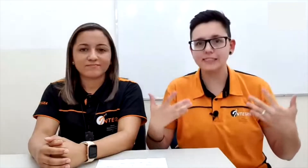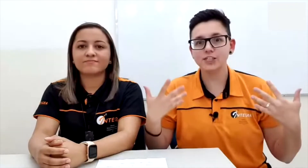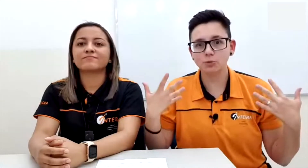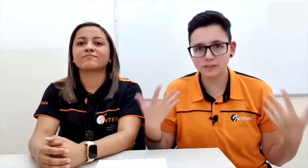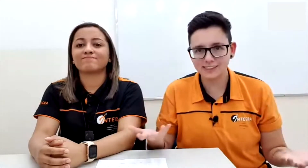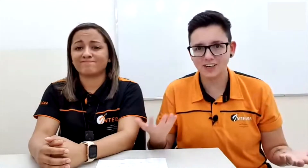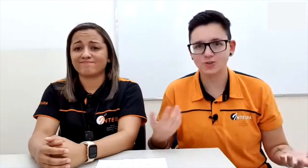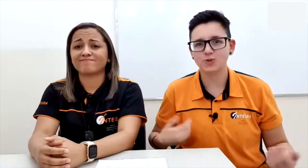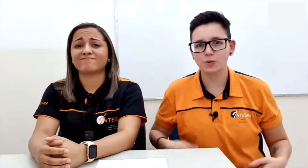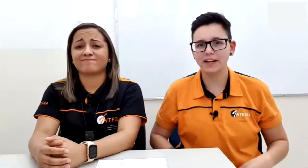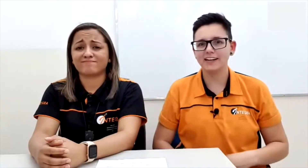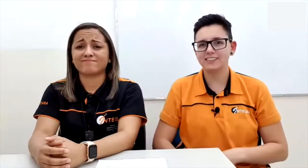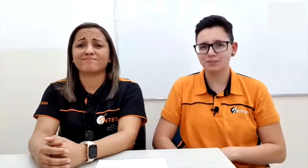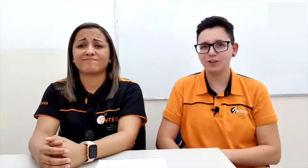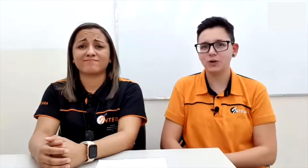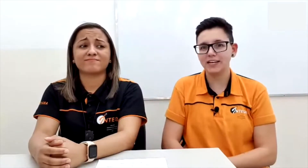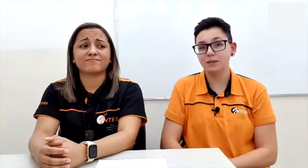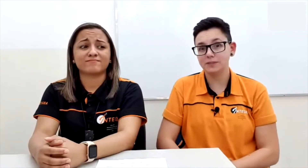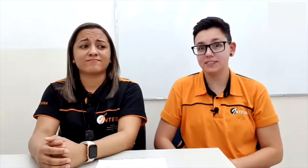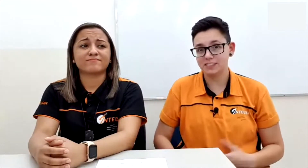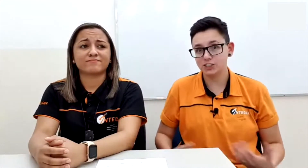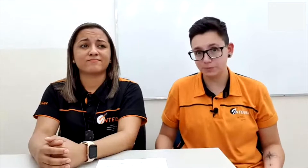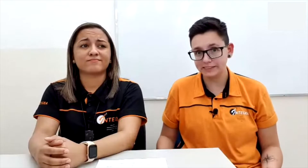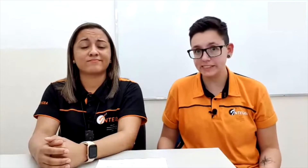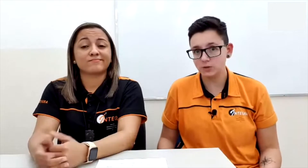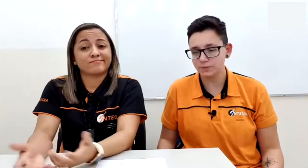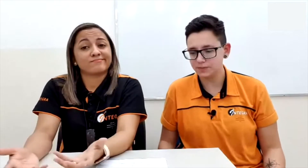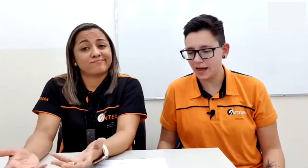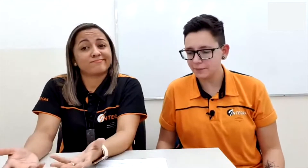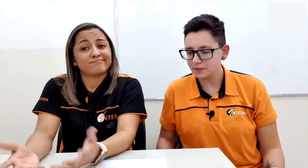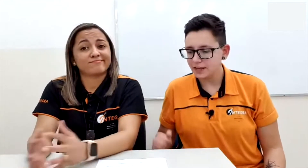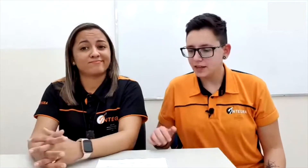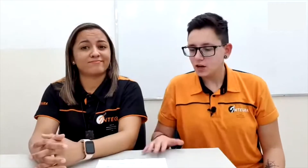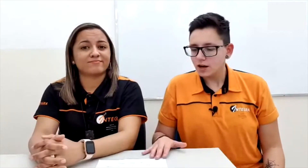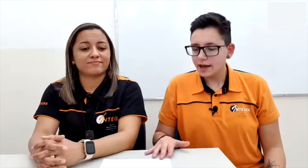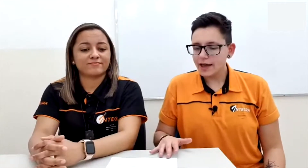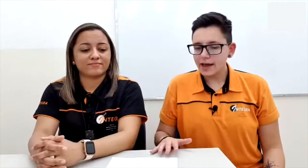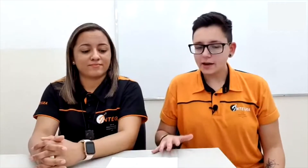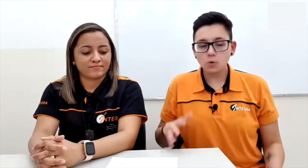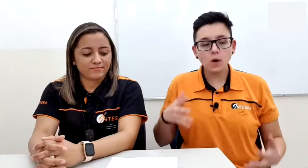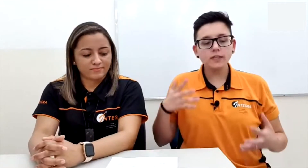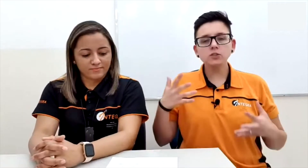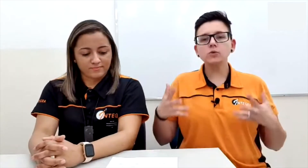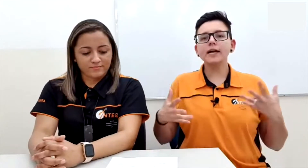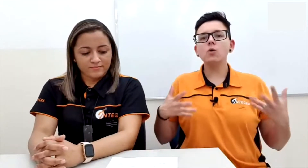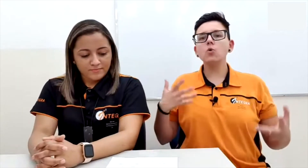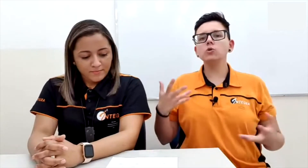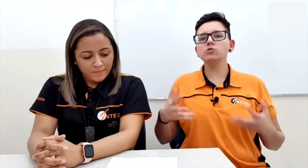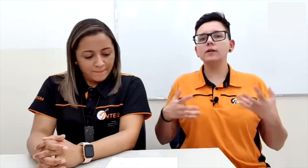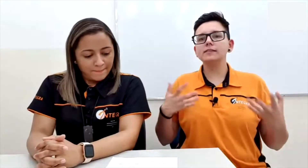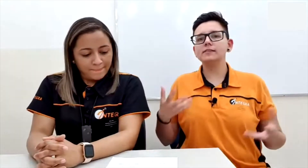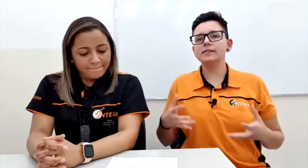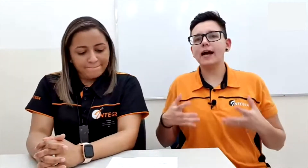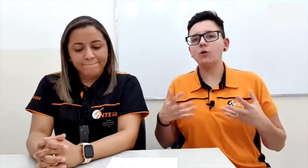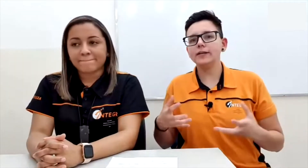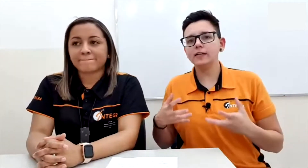de emoção, como a Larissa falou aqui, ele precisa de expressão, tá? Quando que eu uso esse sinal dentro